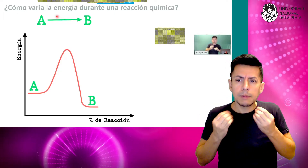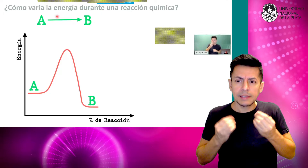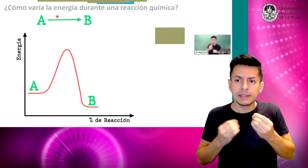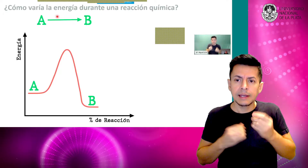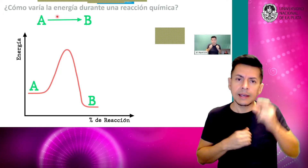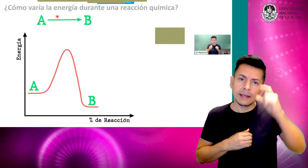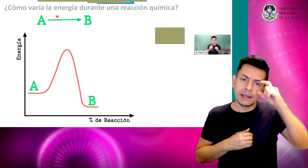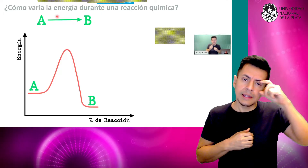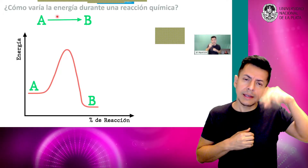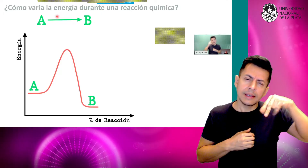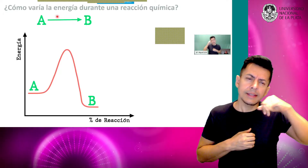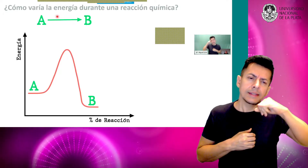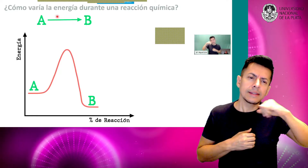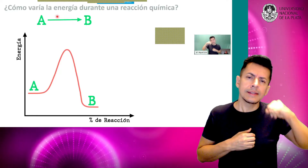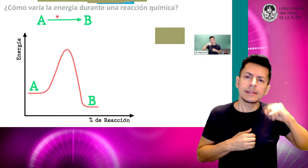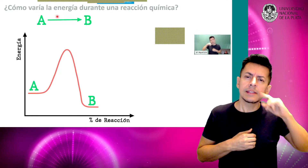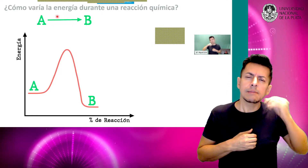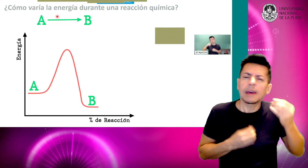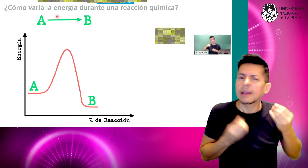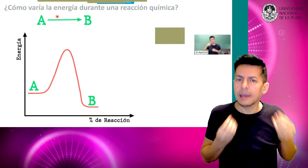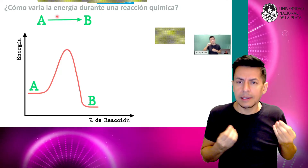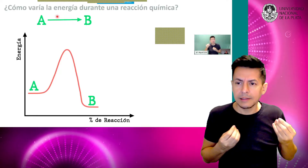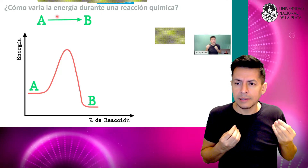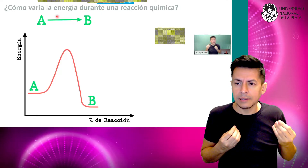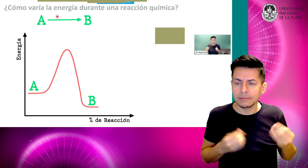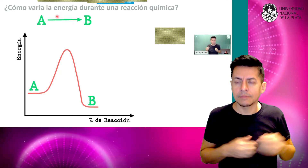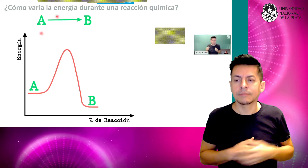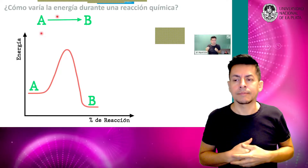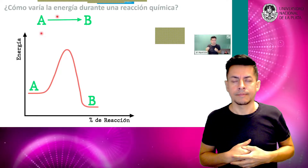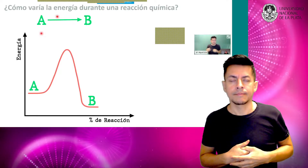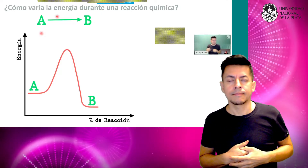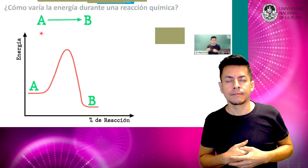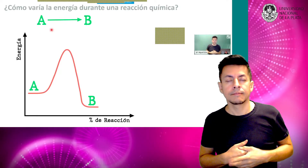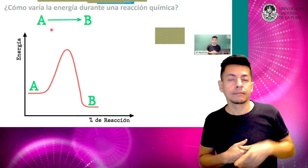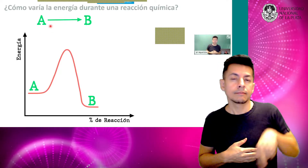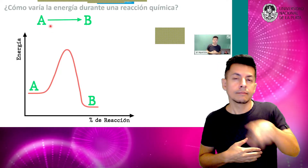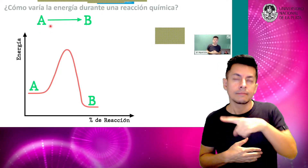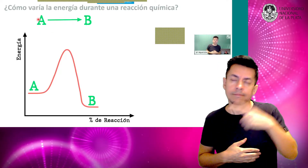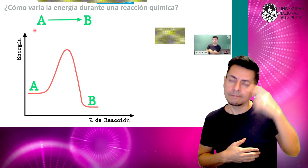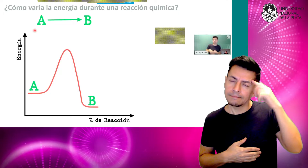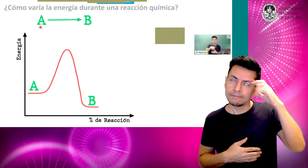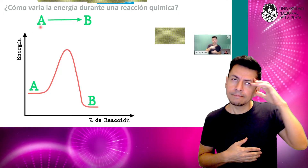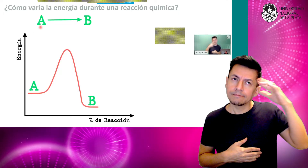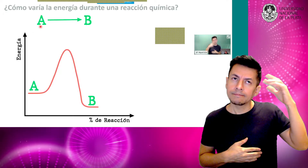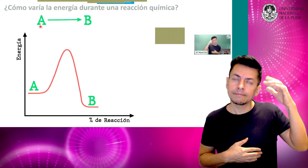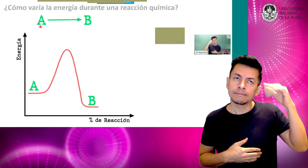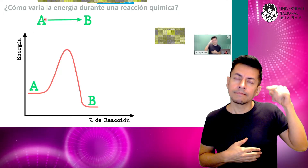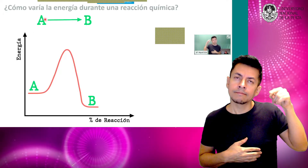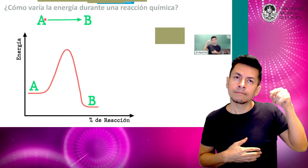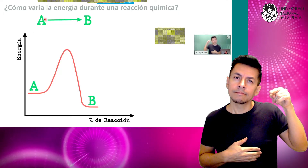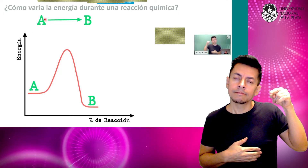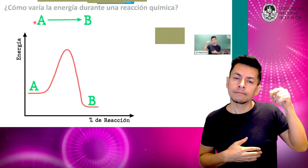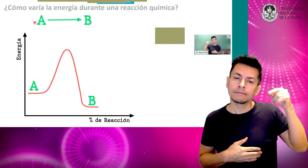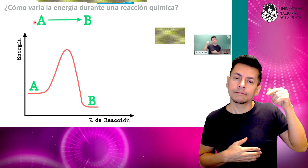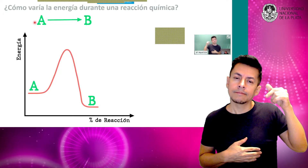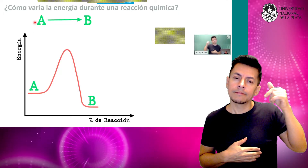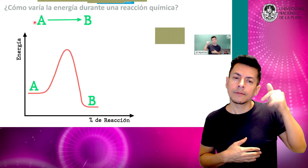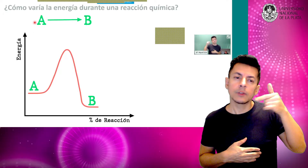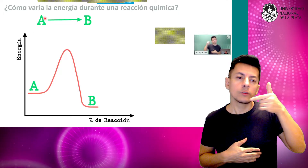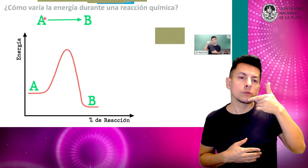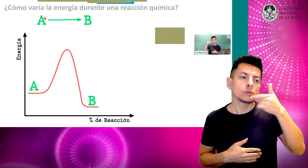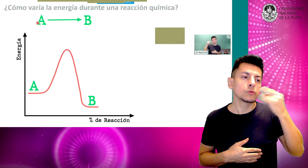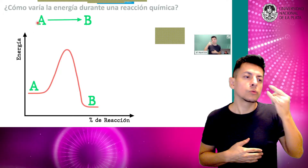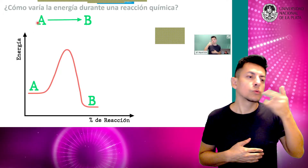en esa energía, en las reacciones químicas. Imagínense que yo tengo la transformación de un